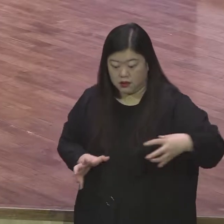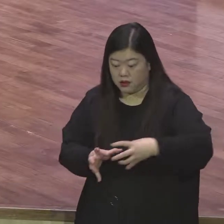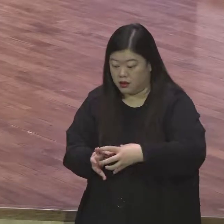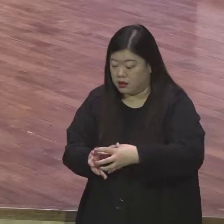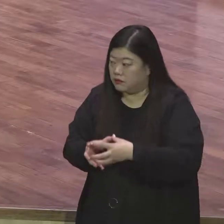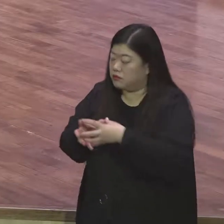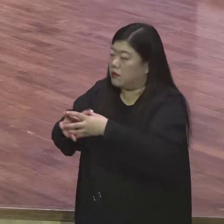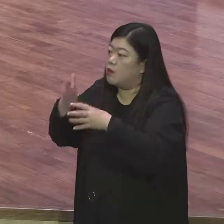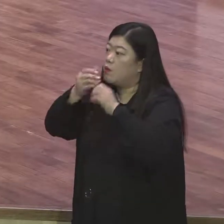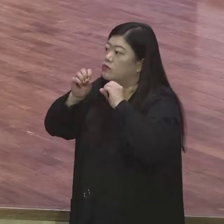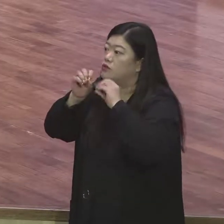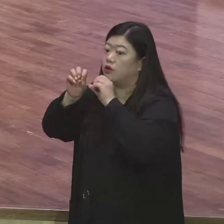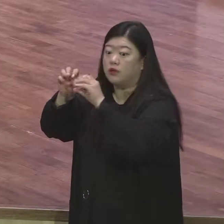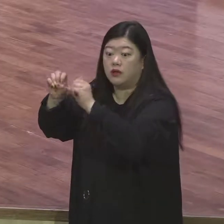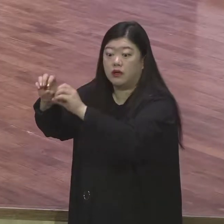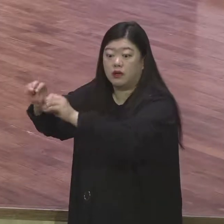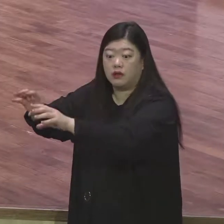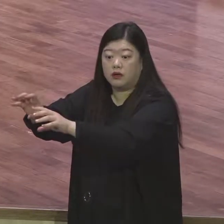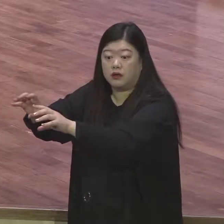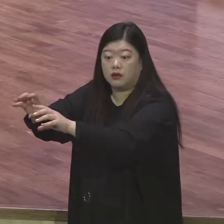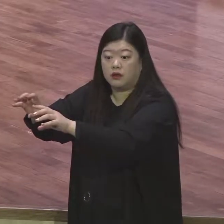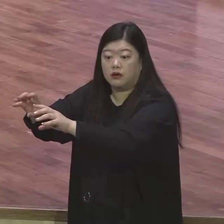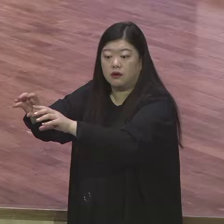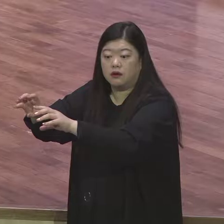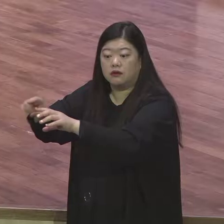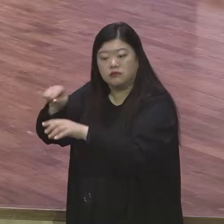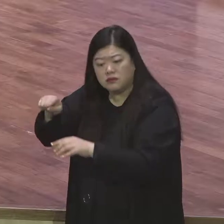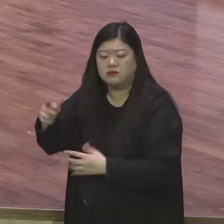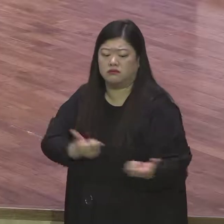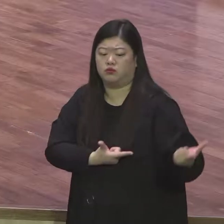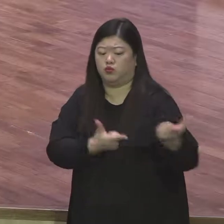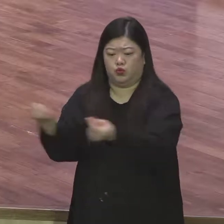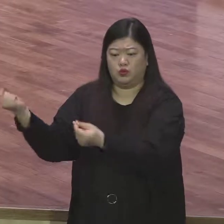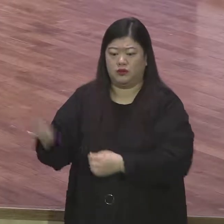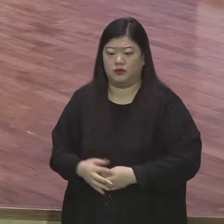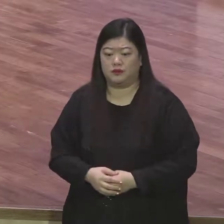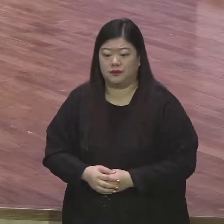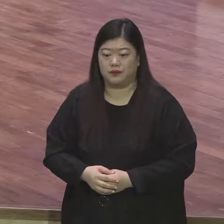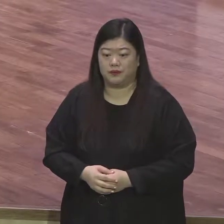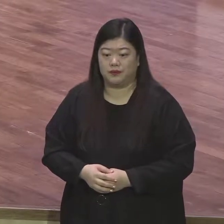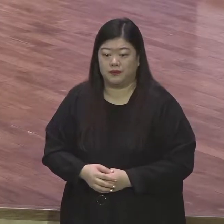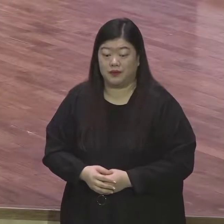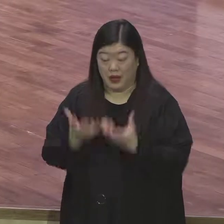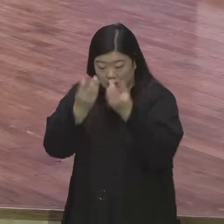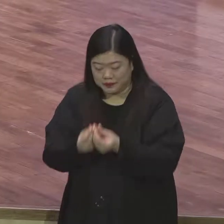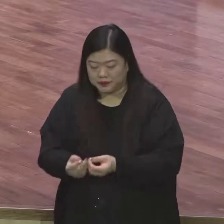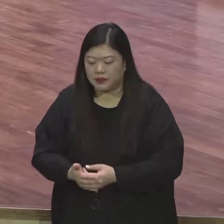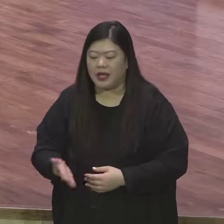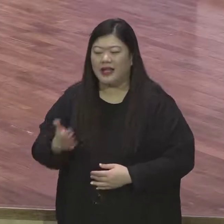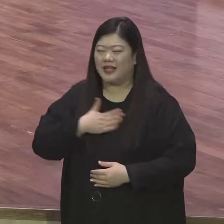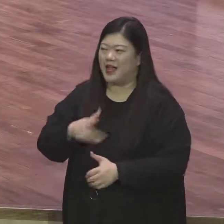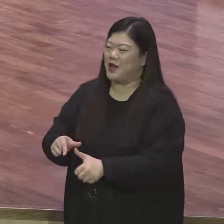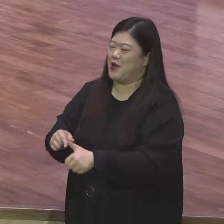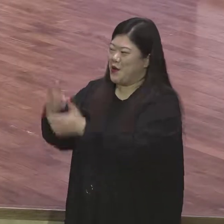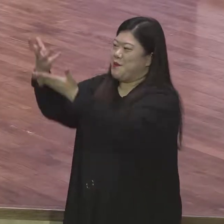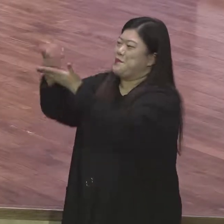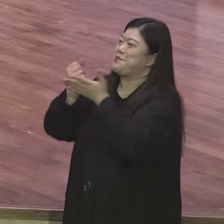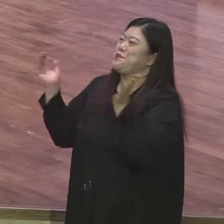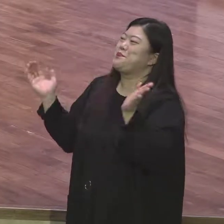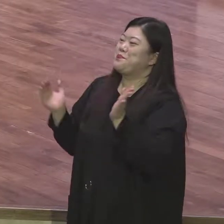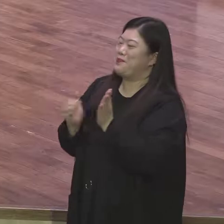구원받은 자를 위해서 사는 게 구원받은 자의 자세예요. 구원을 받아 놓고 이제는 하나님께서